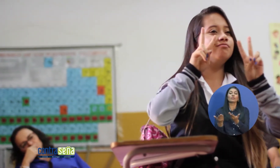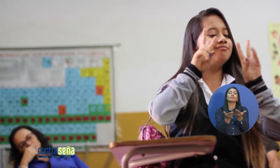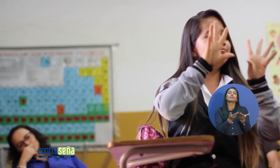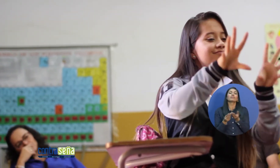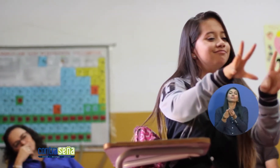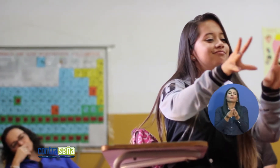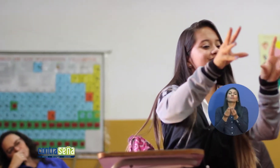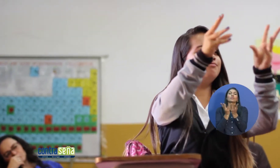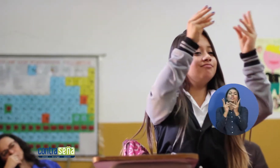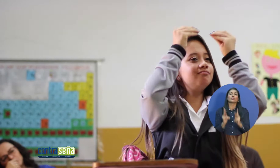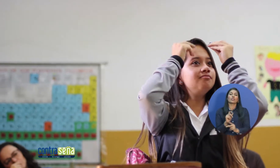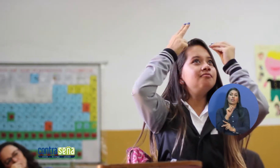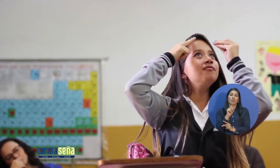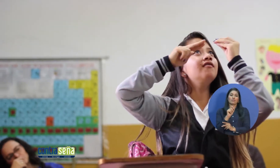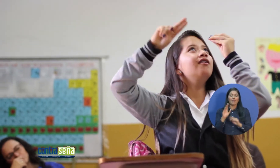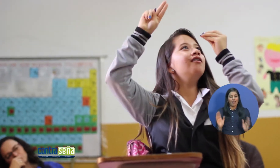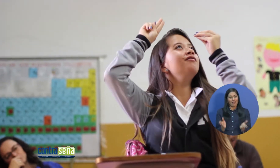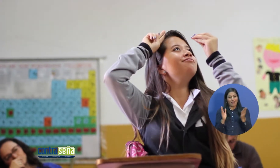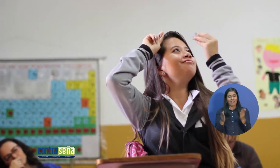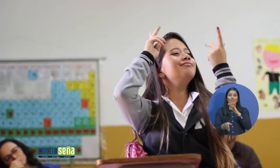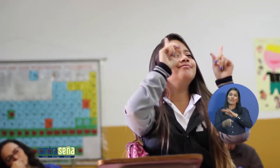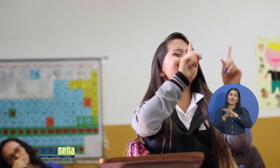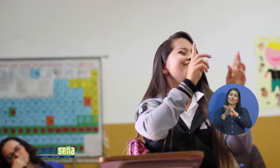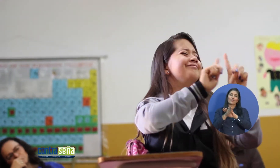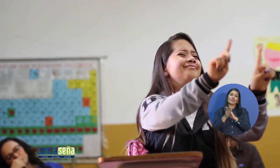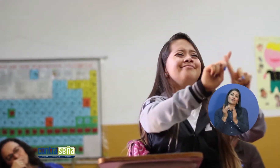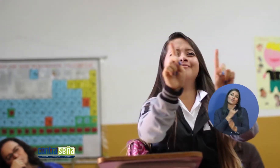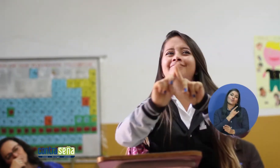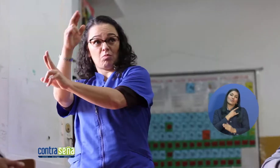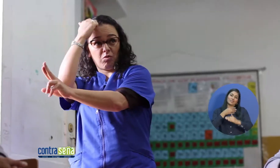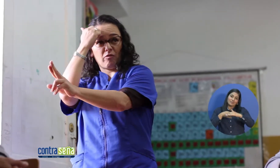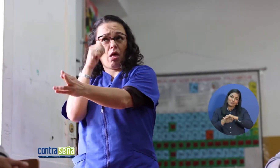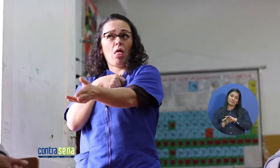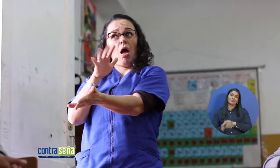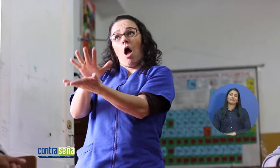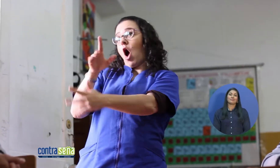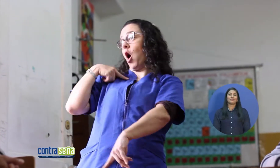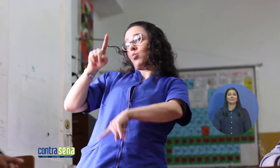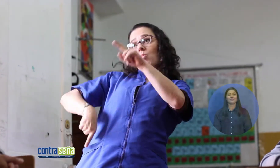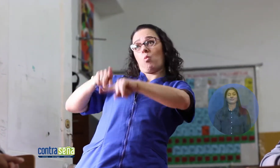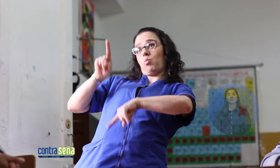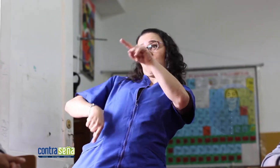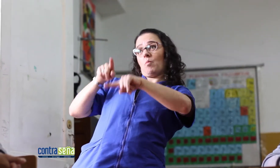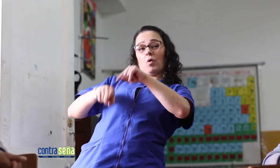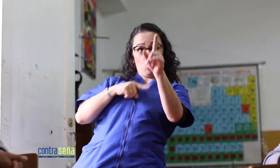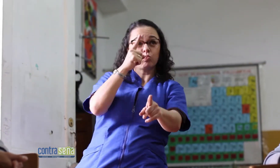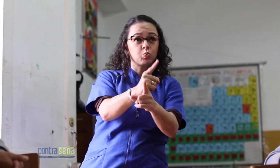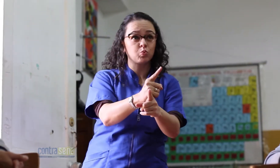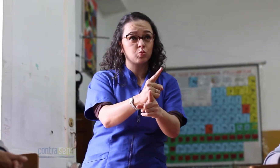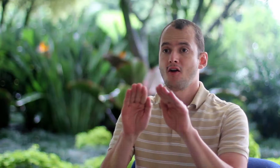para hablar con jóvenes del grado 11 para alentarlos a continuar con la formación profesional.